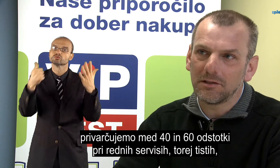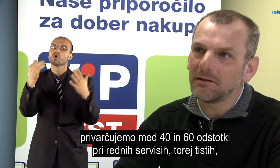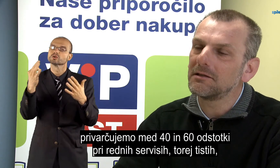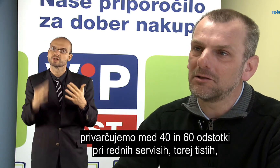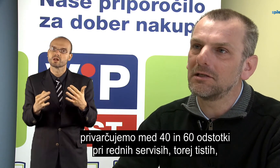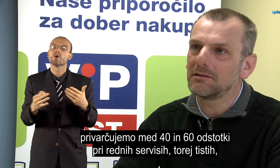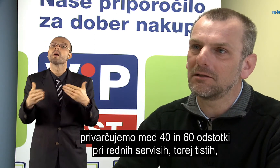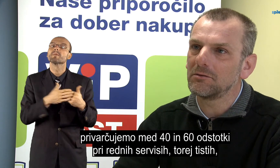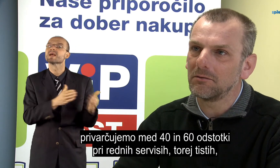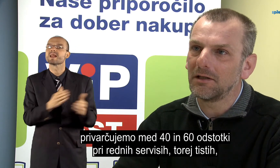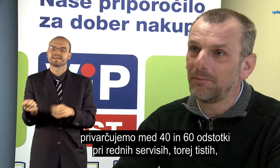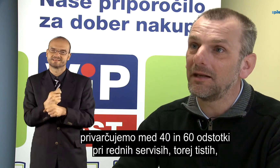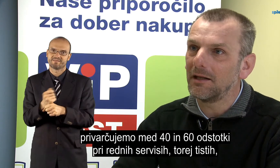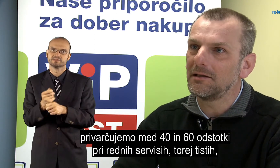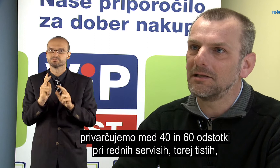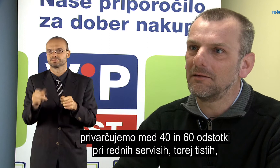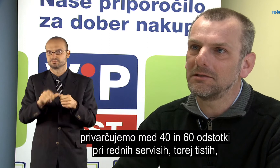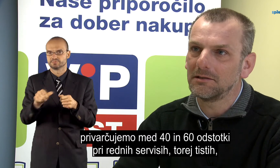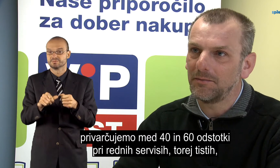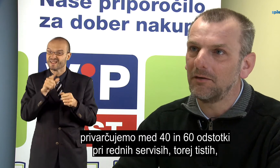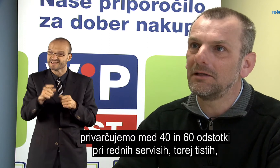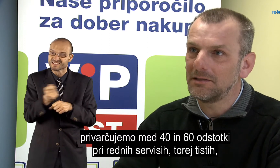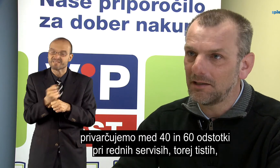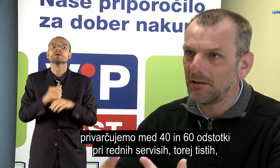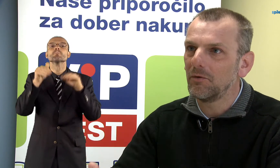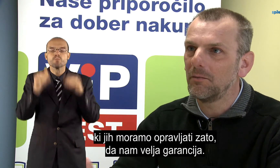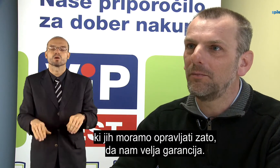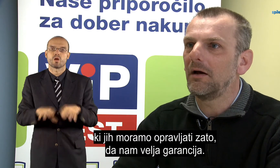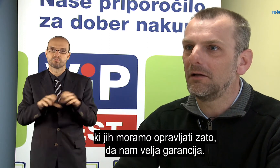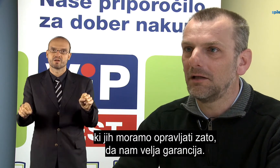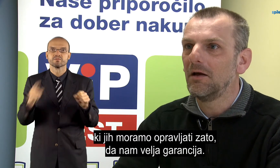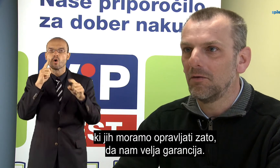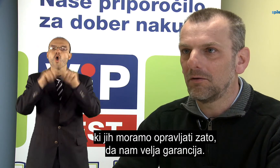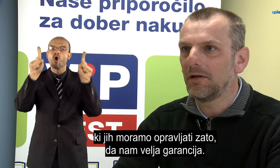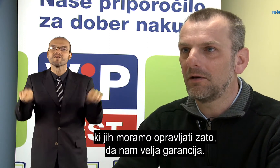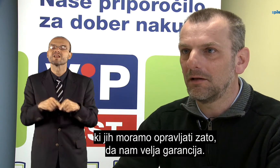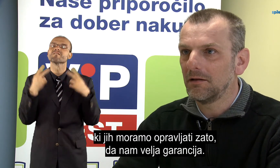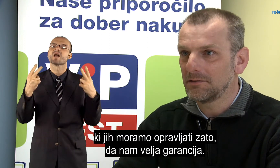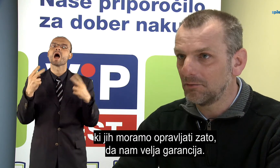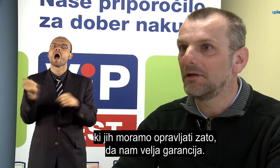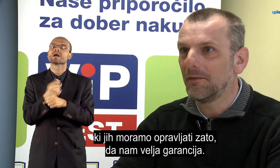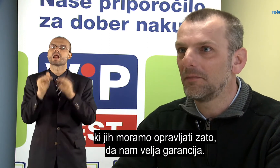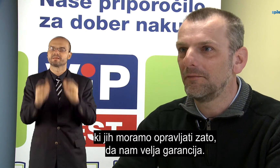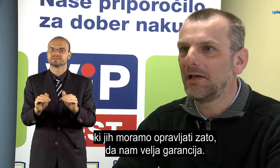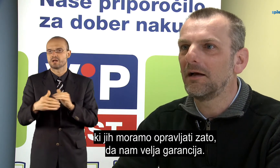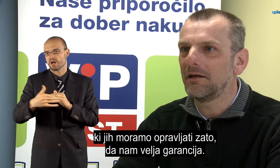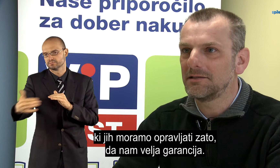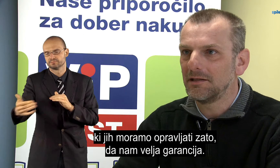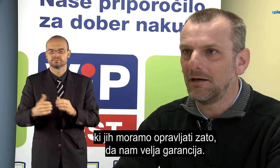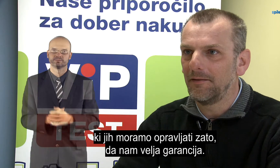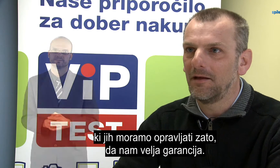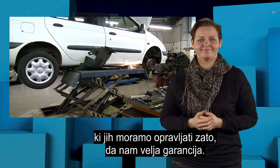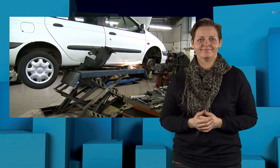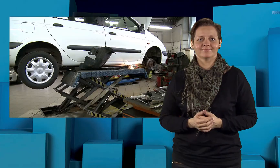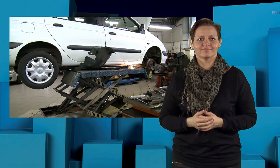med 40 in 60% pri rednih servisih. Se pravi tistih, ki jih moramo upravljati v okviru zato, da nam velja